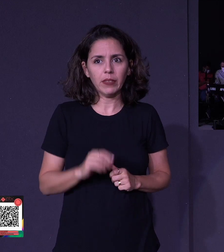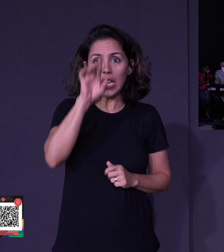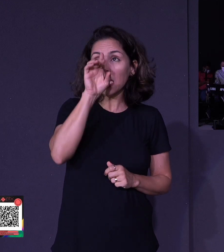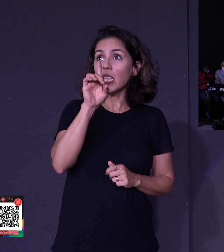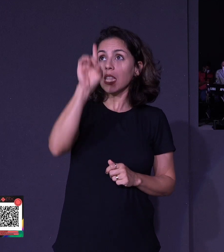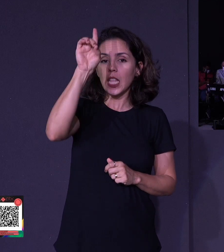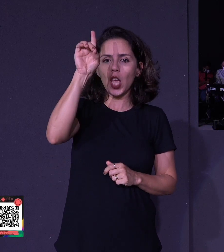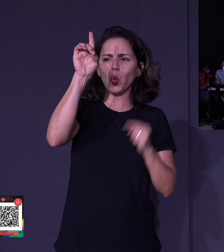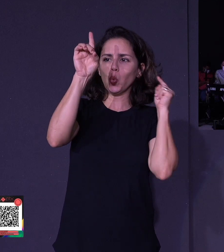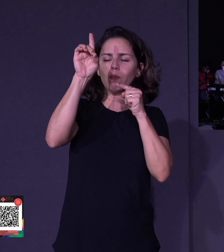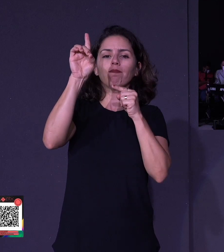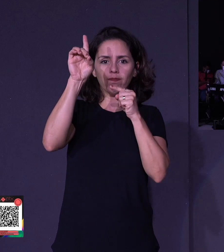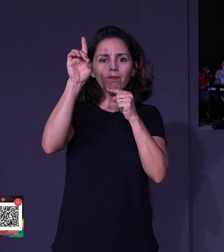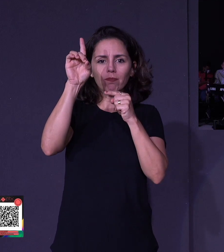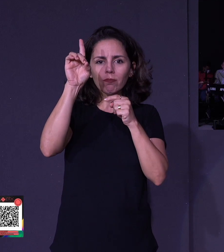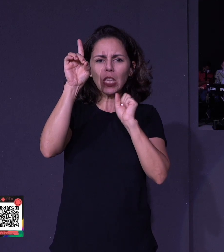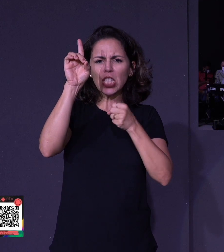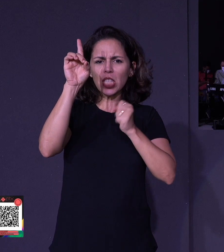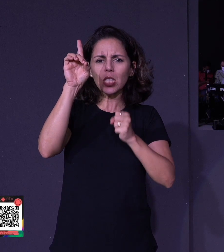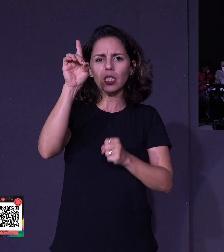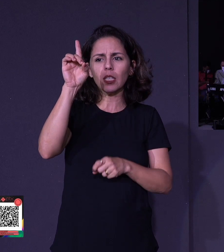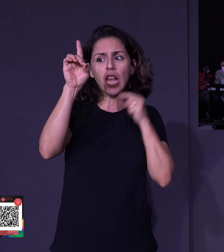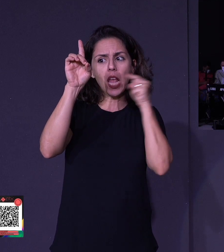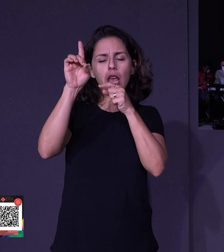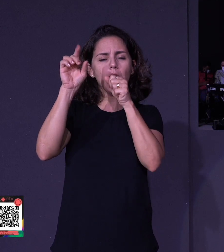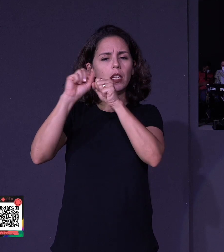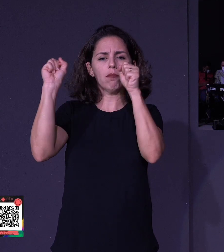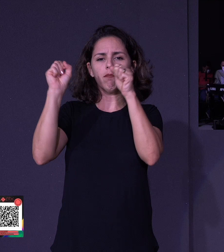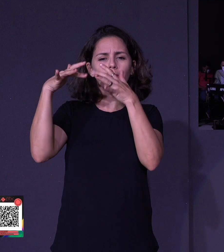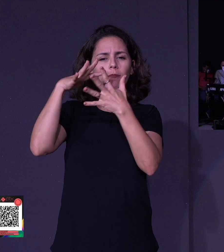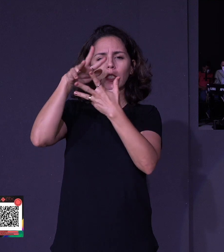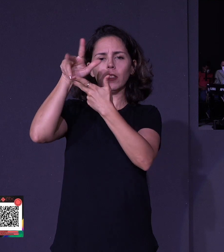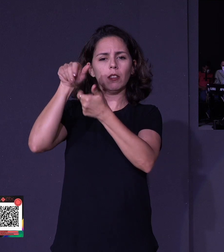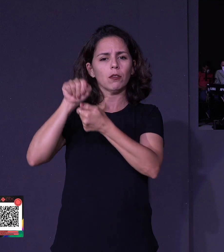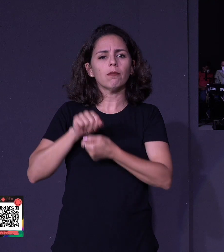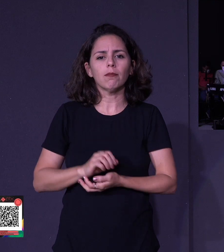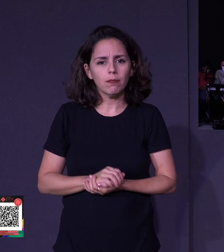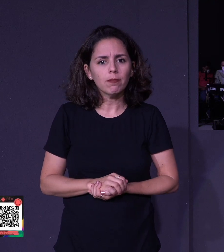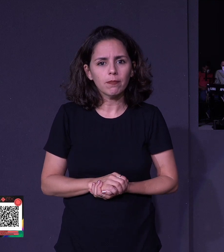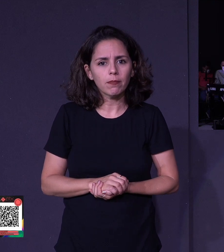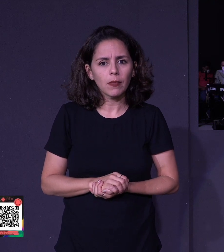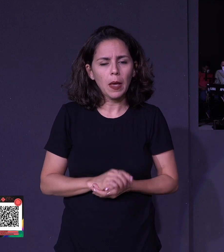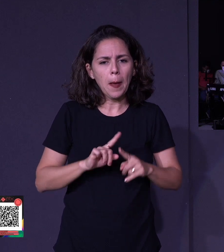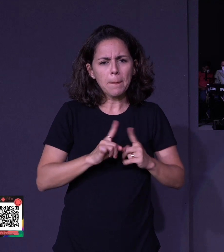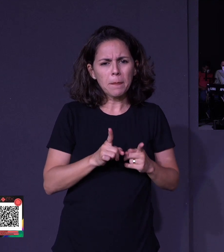cultura, o pecado, os loucos, aqueles que não têm o mínimo de temor a Deus, é que tem influenciado